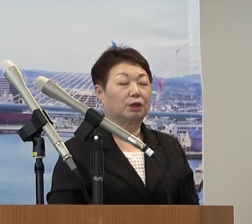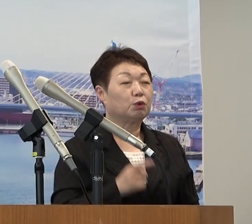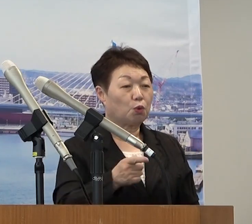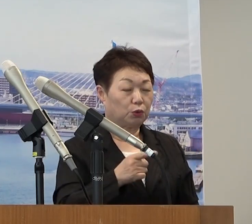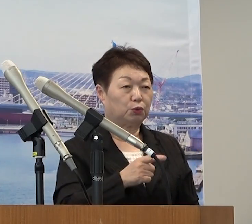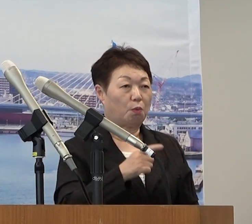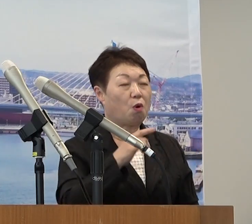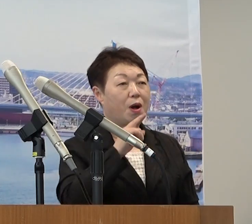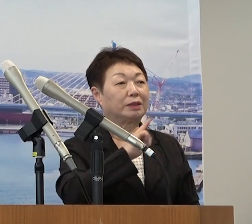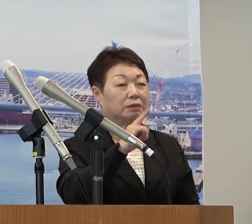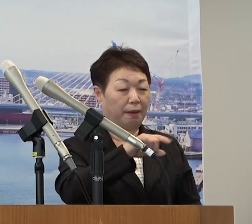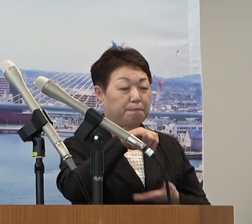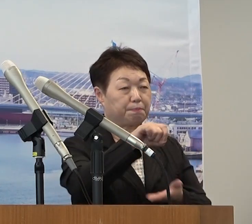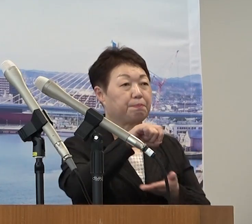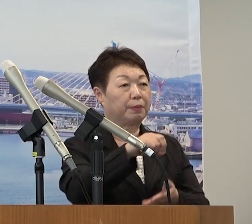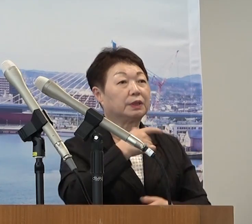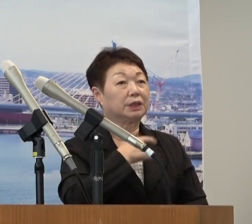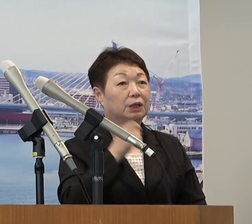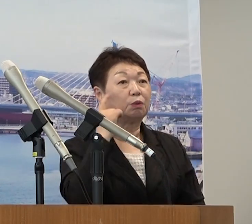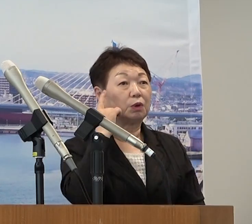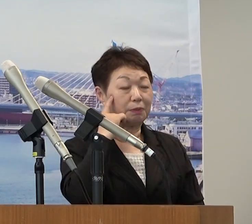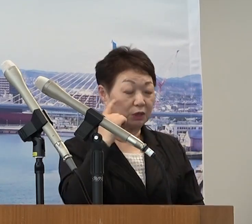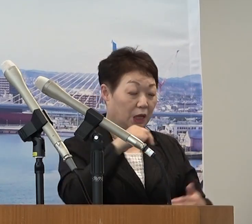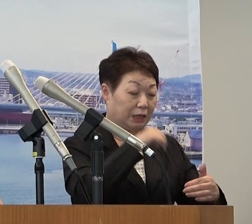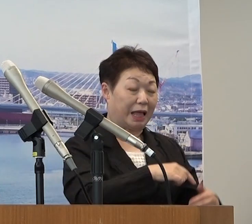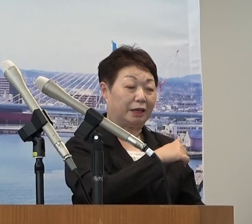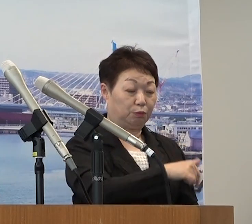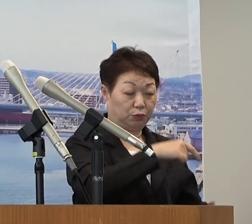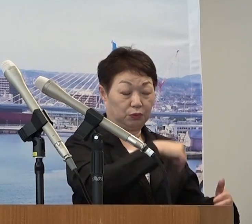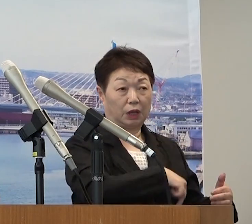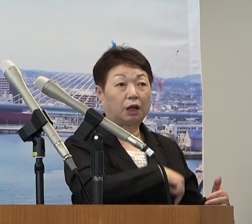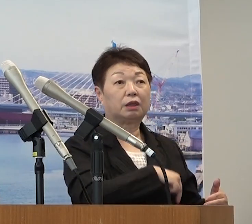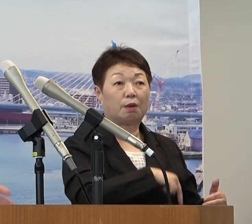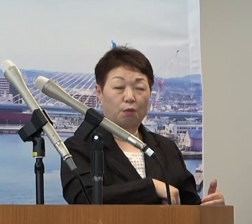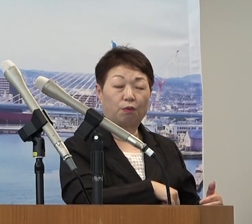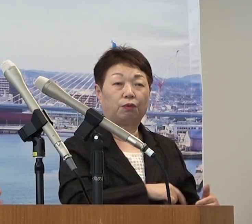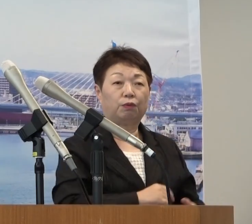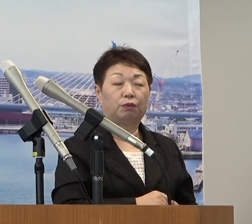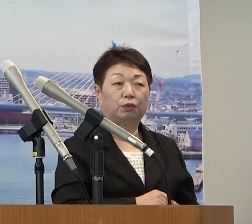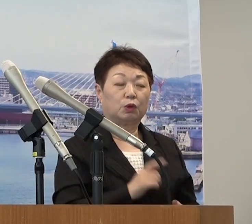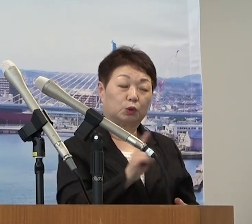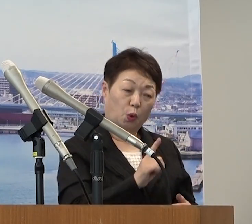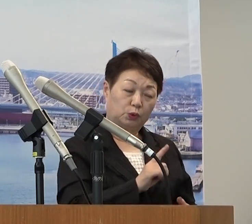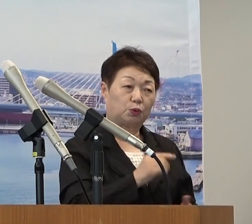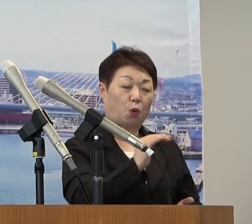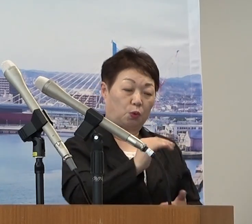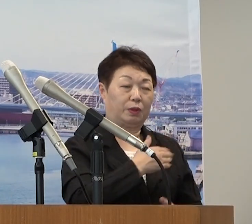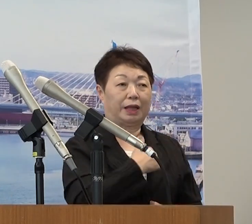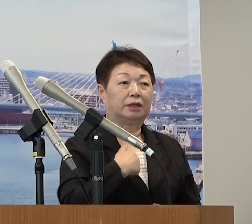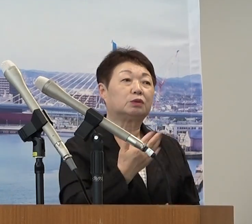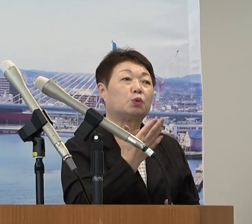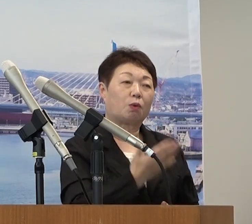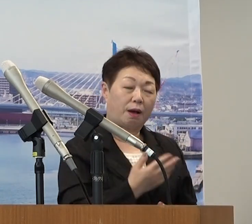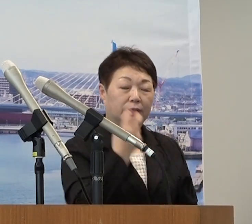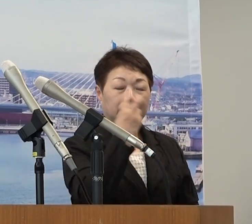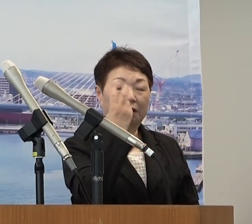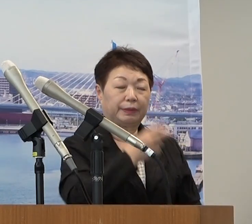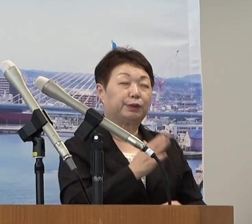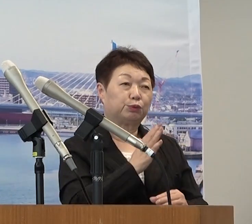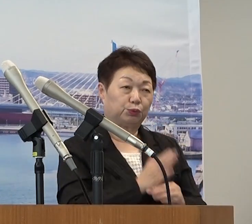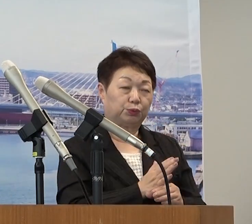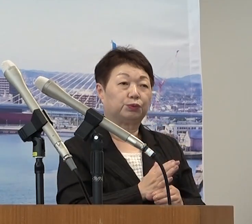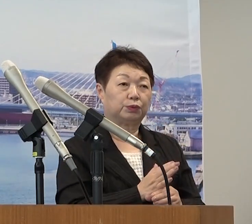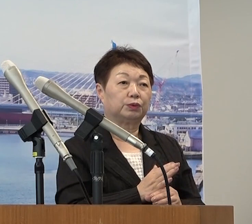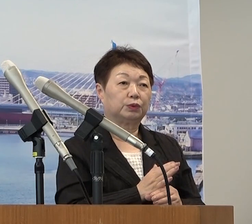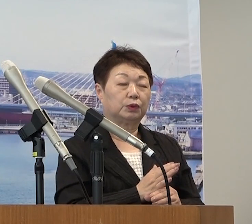そういうのをやっていきたいと思っておりますし、今内部でもどういうことができるかというのはいろいろ調べている最中ですので